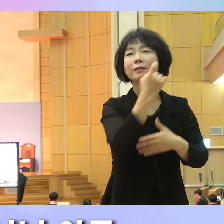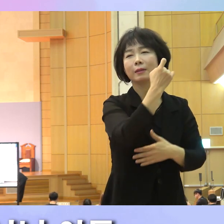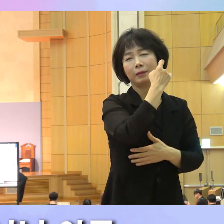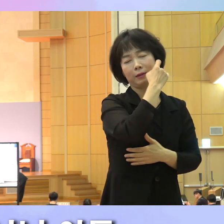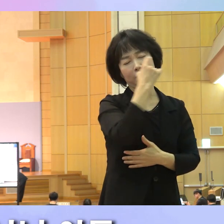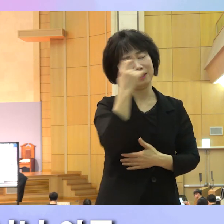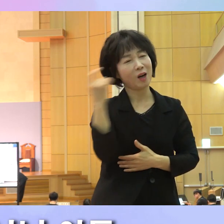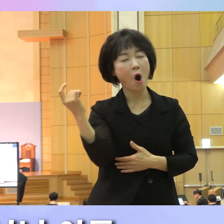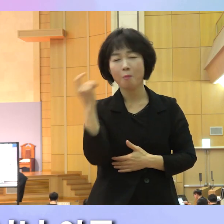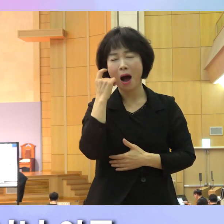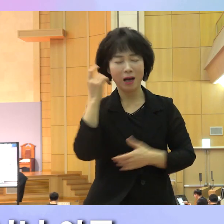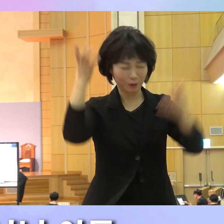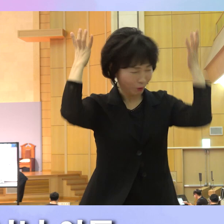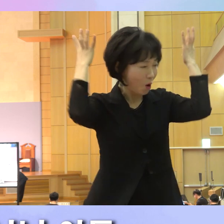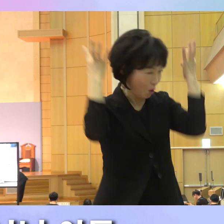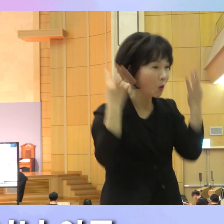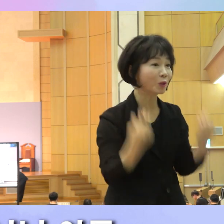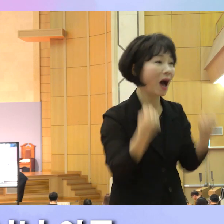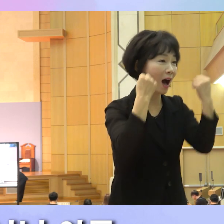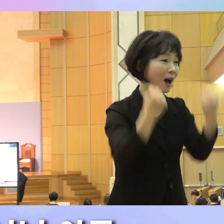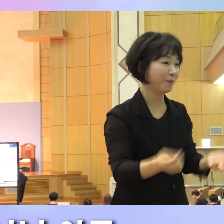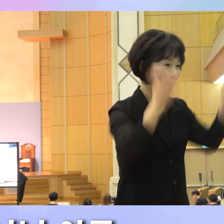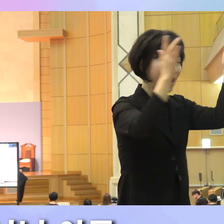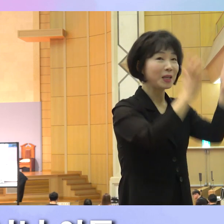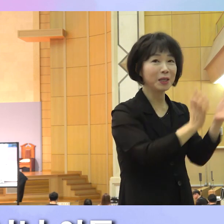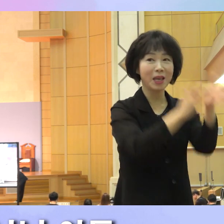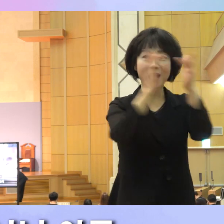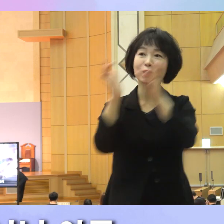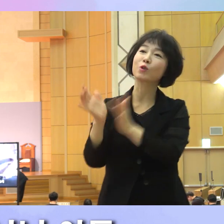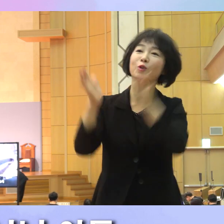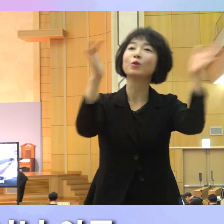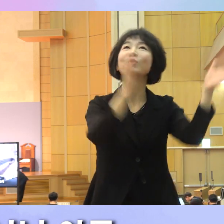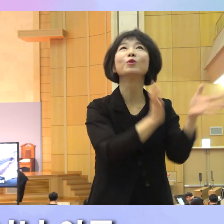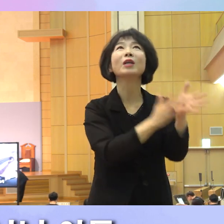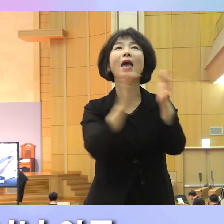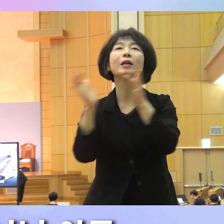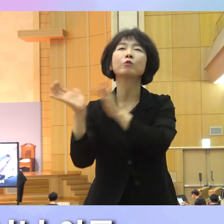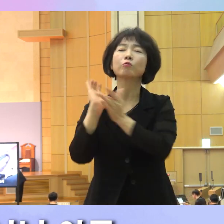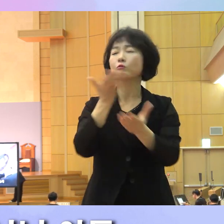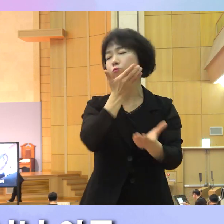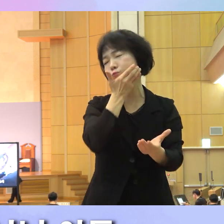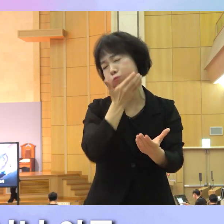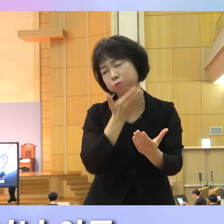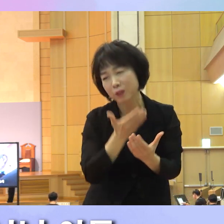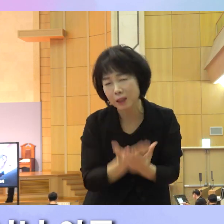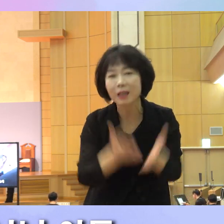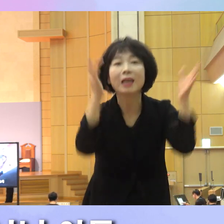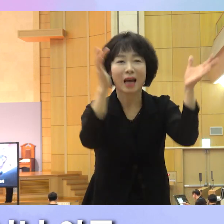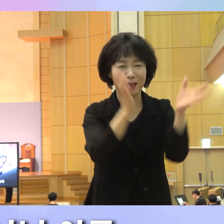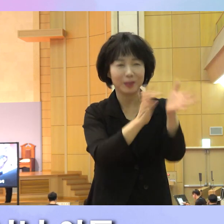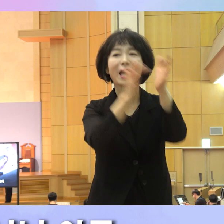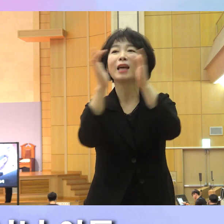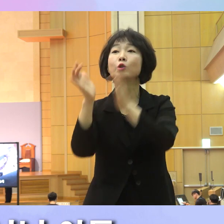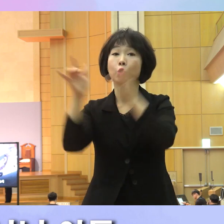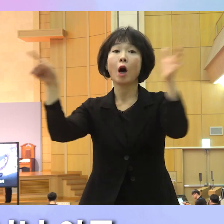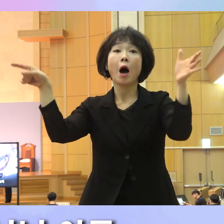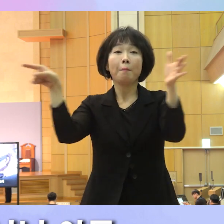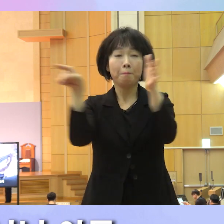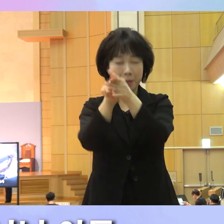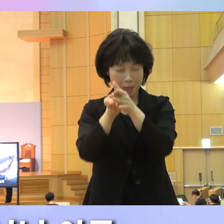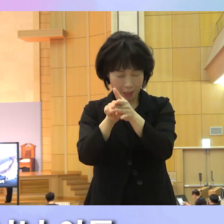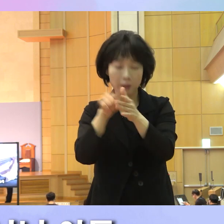다른 증거만 보다. 예수 예수 귀한